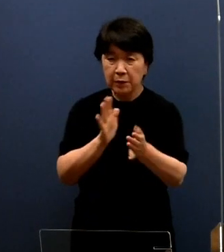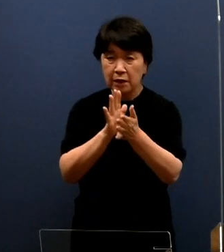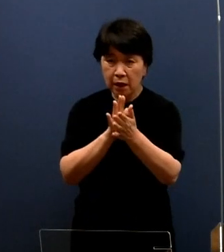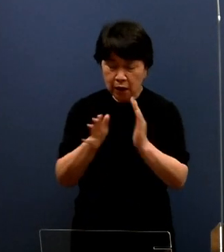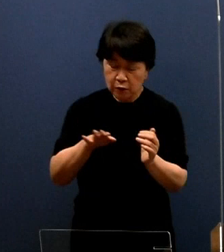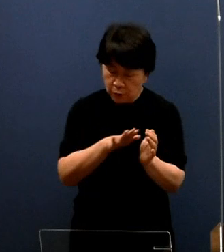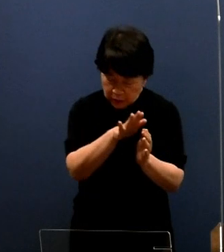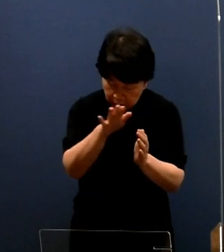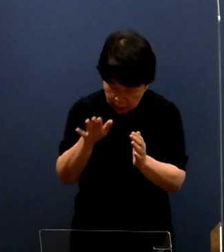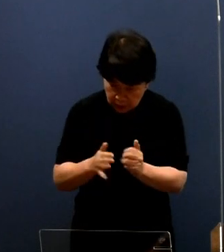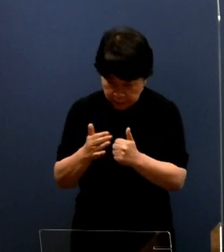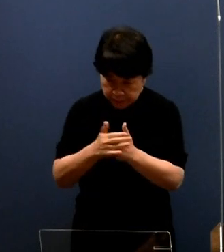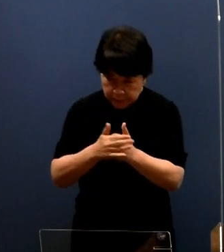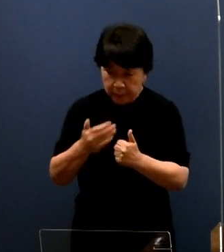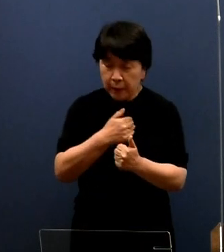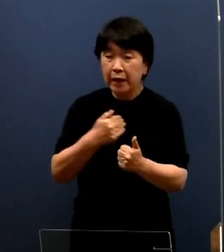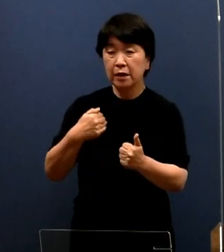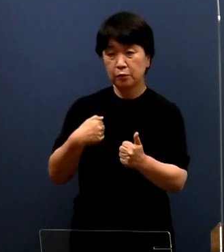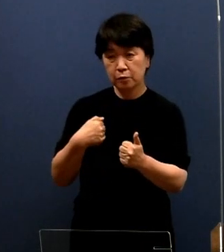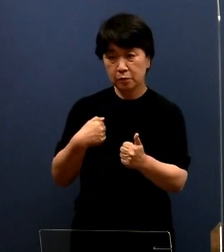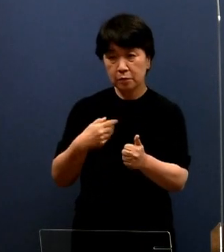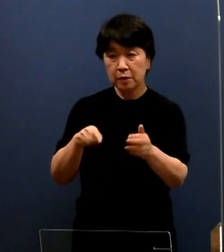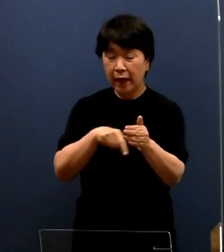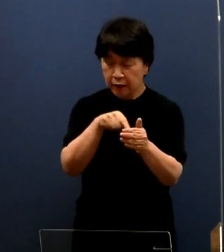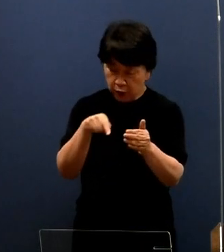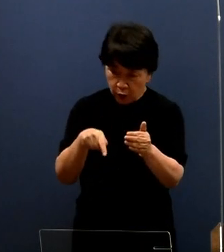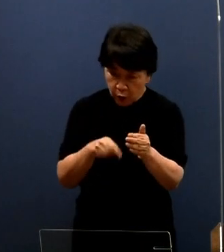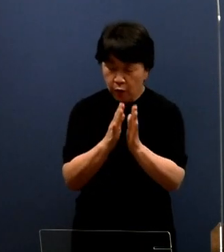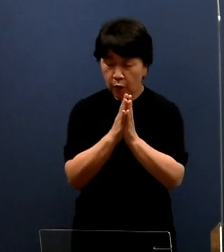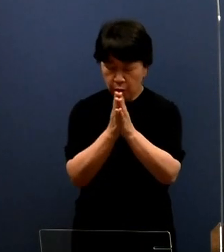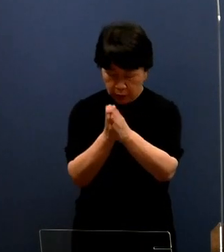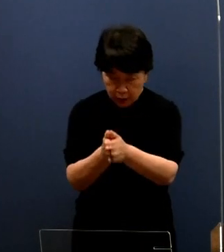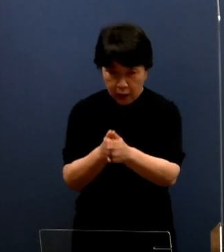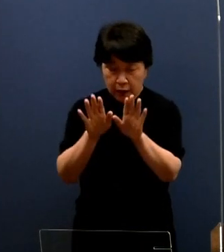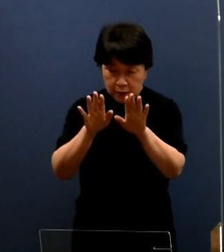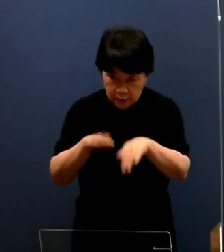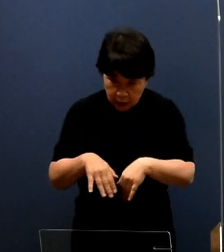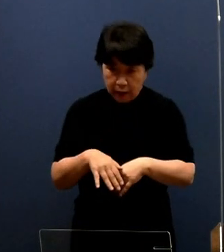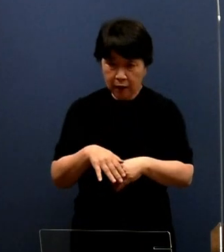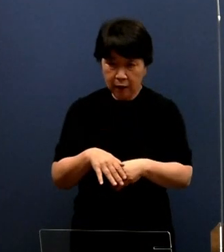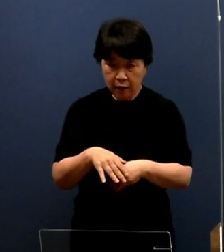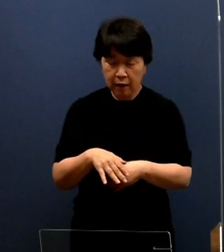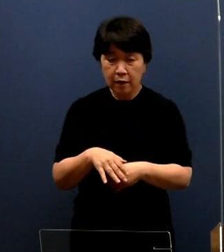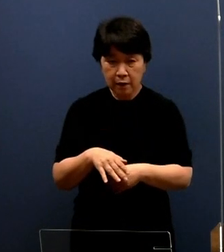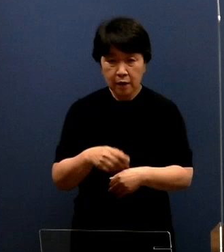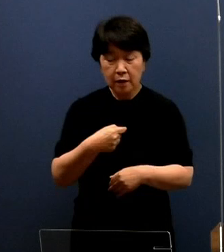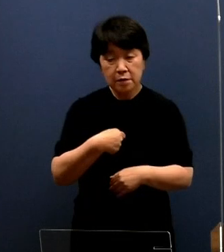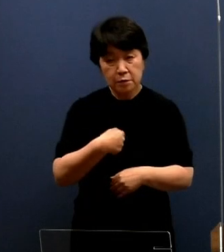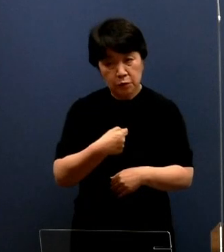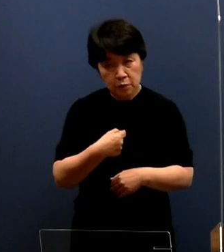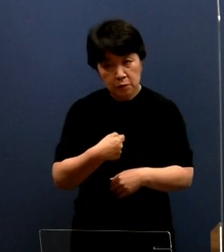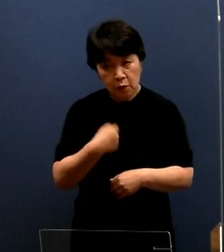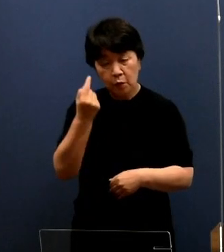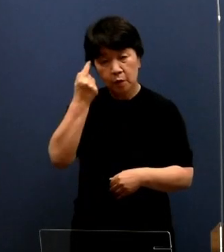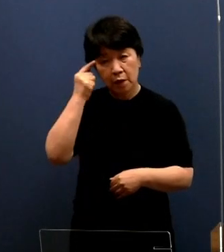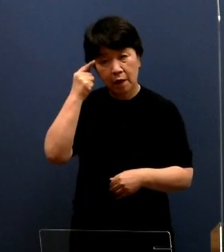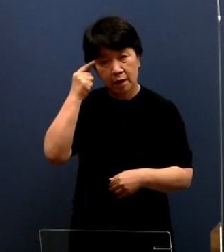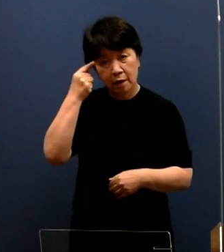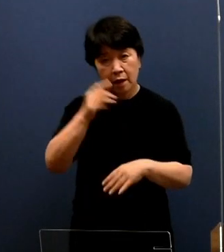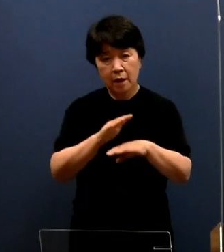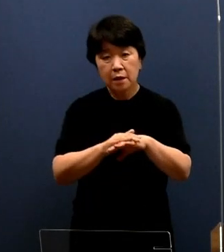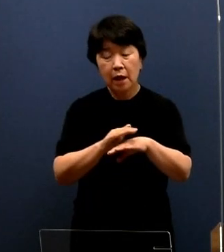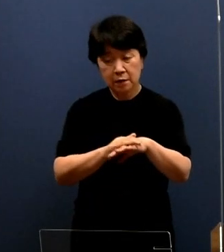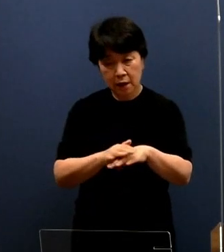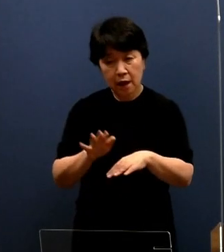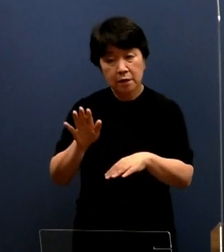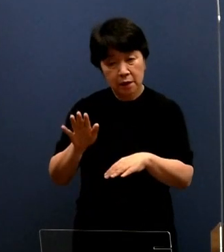とかできそうな状況になってきたというのが私の認識であります。